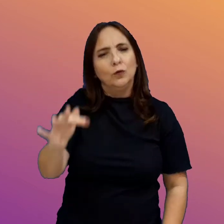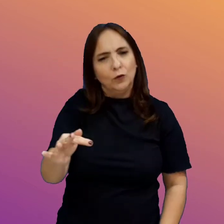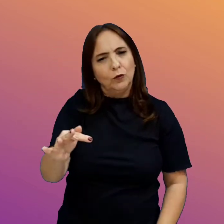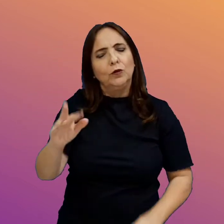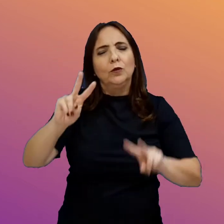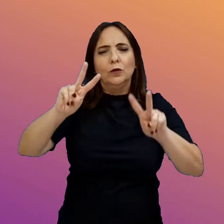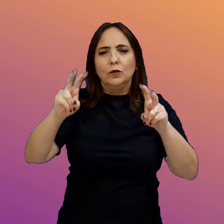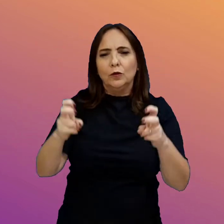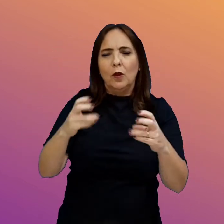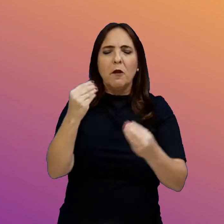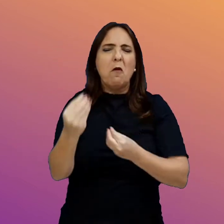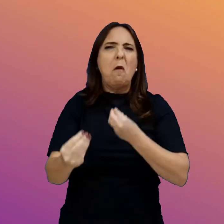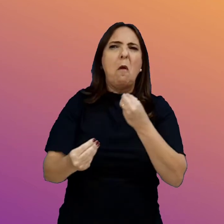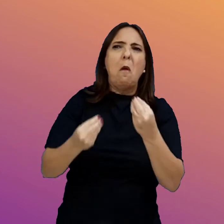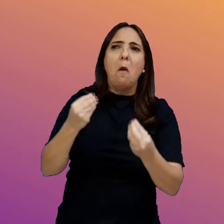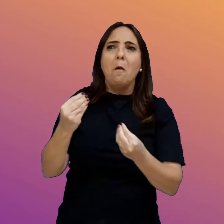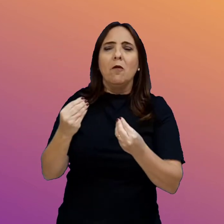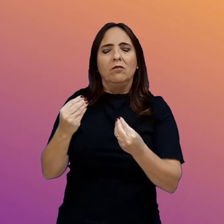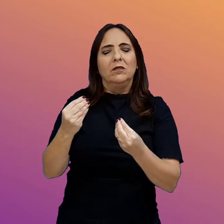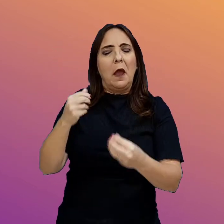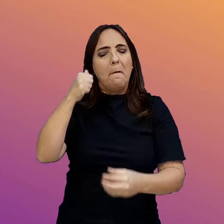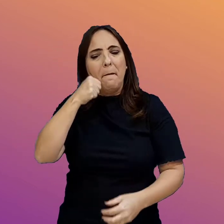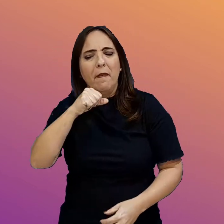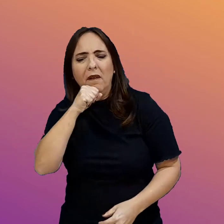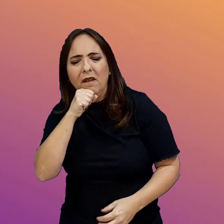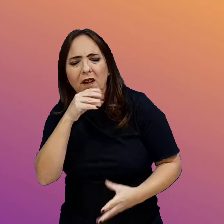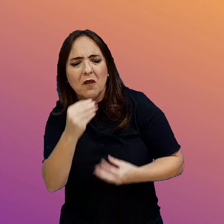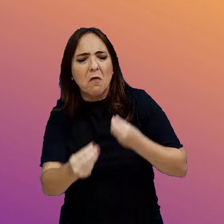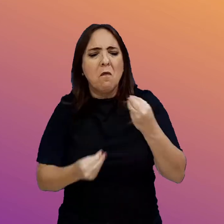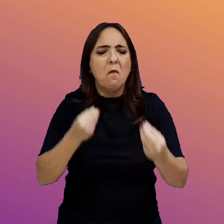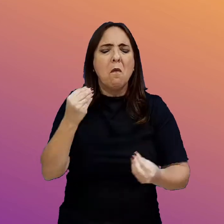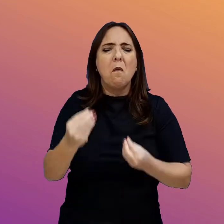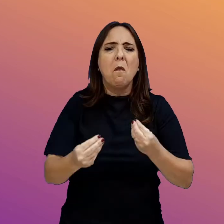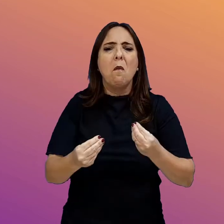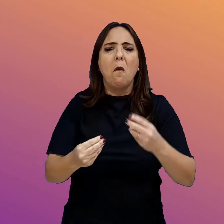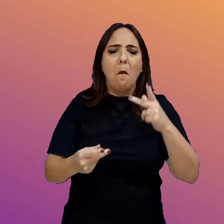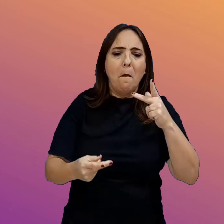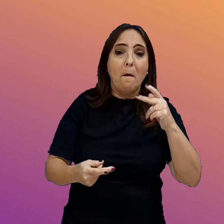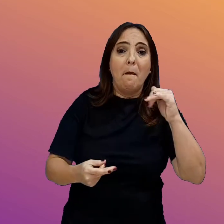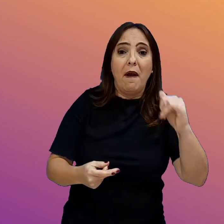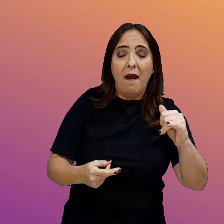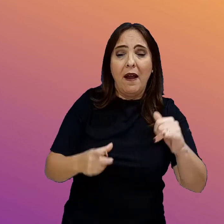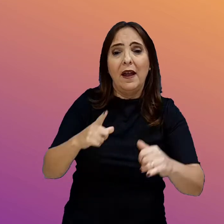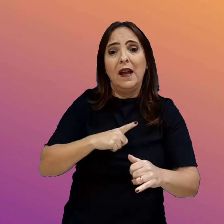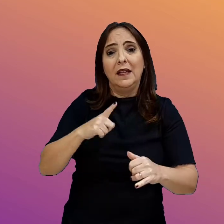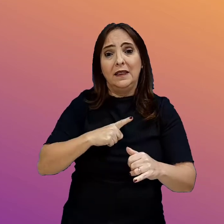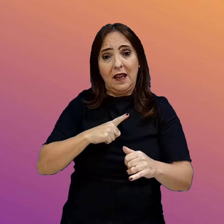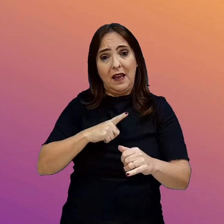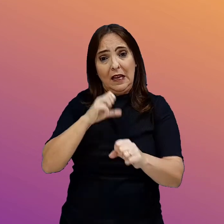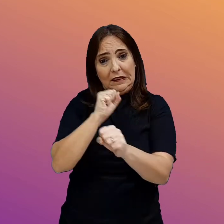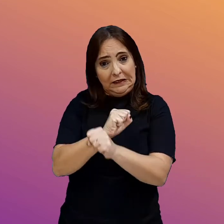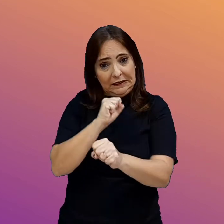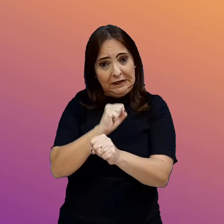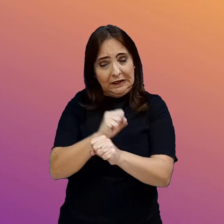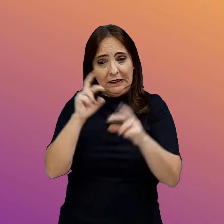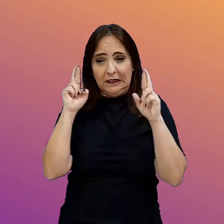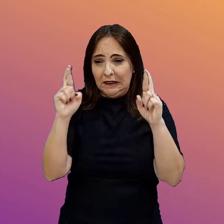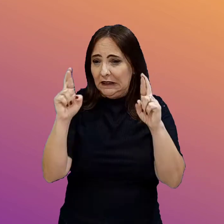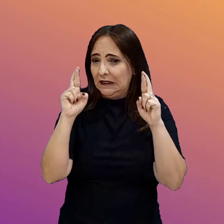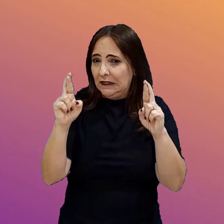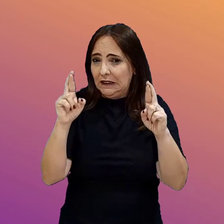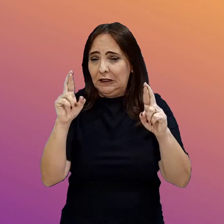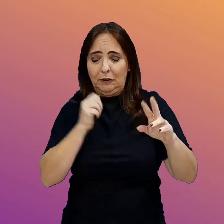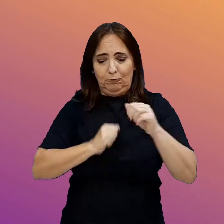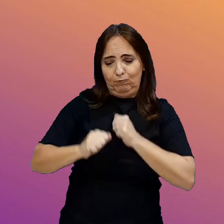da paternidade, e aí existe a expectativa e depois existe a realidade, né?